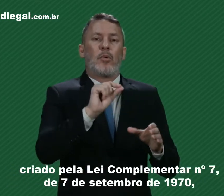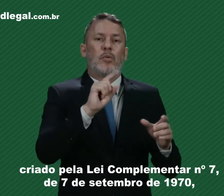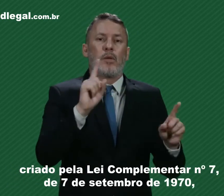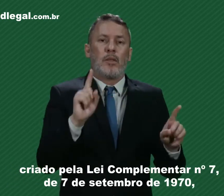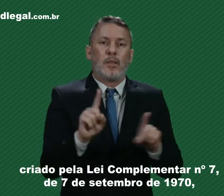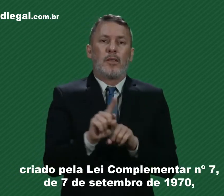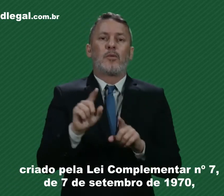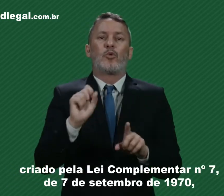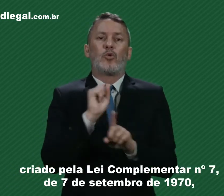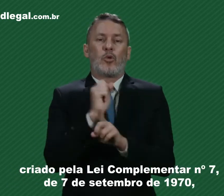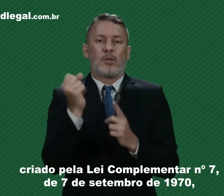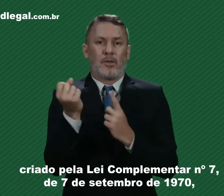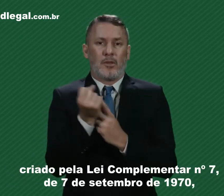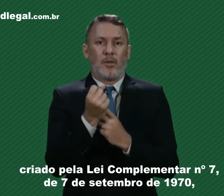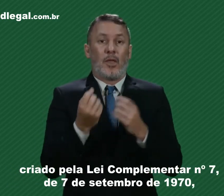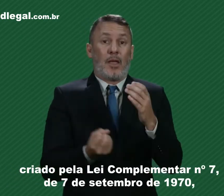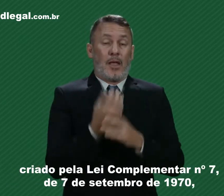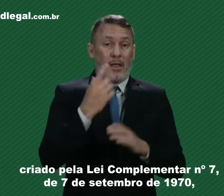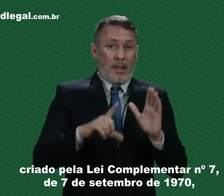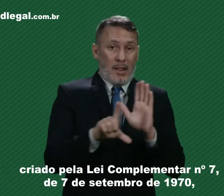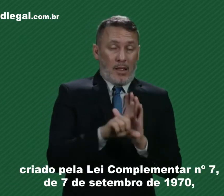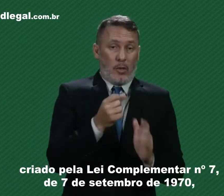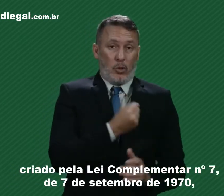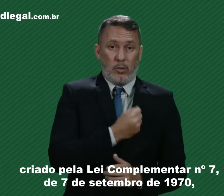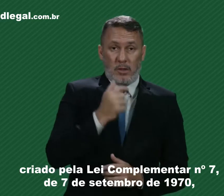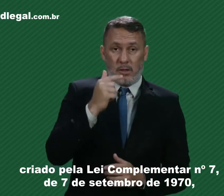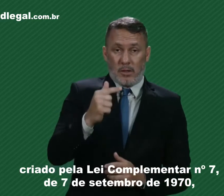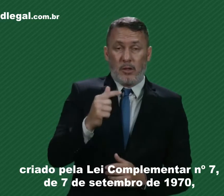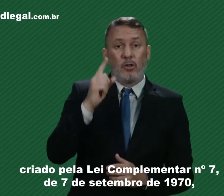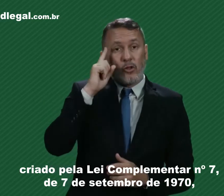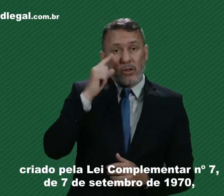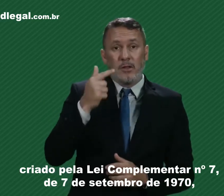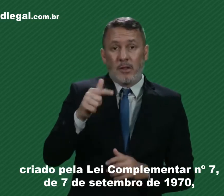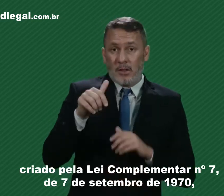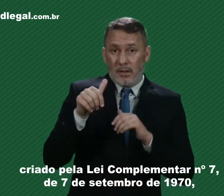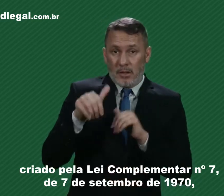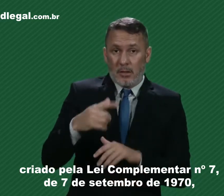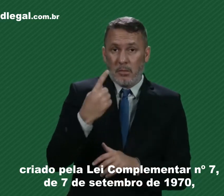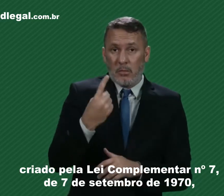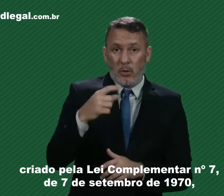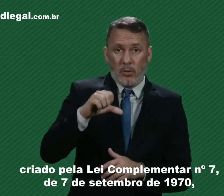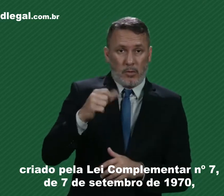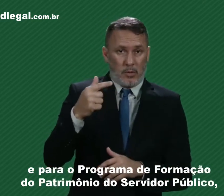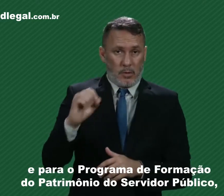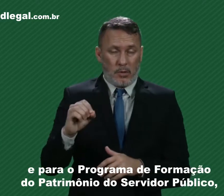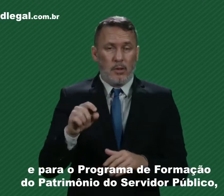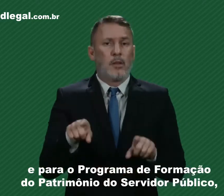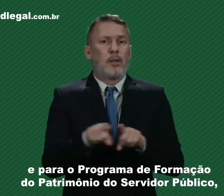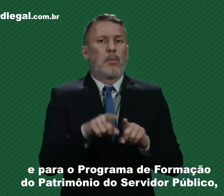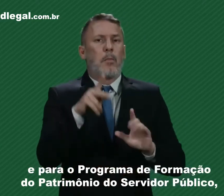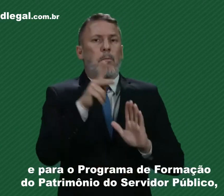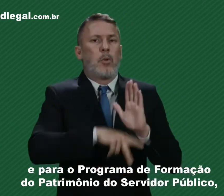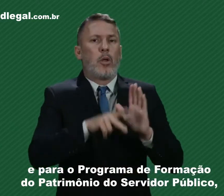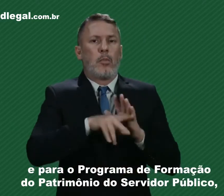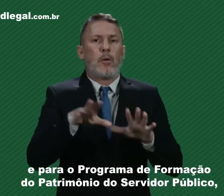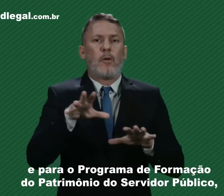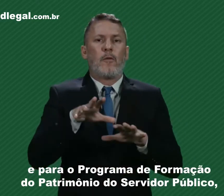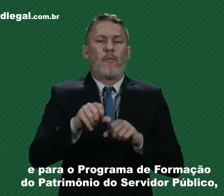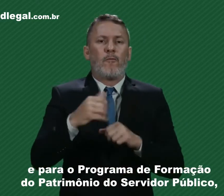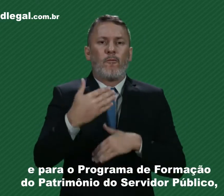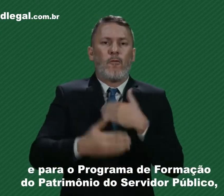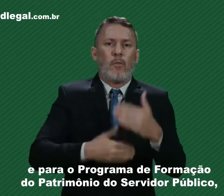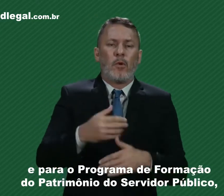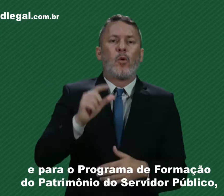Social, criado pela Lei Complementar nº 7, de 7 de setembro de 1970, e para o Programa de Formação